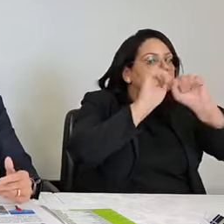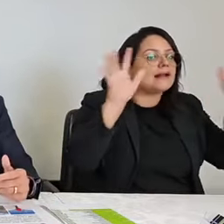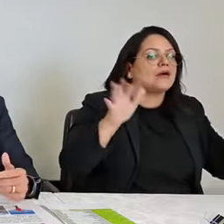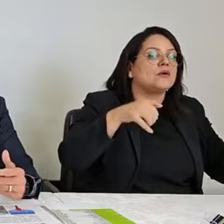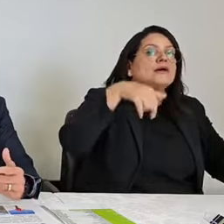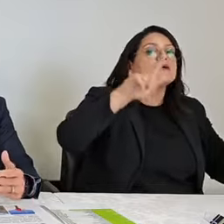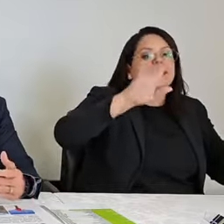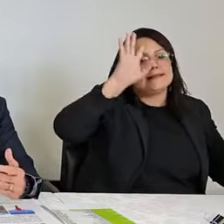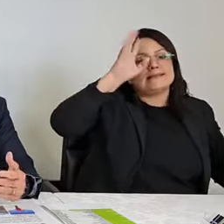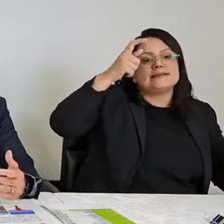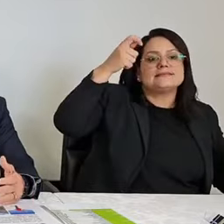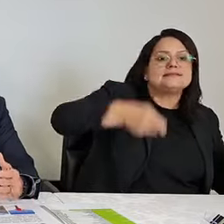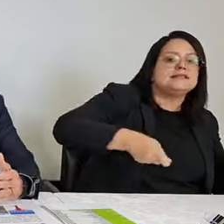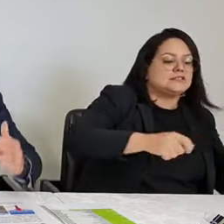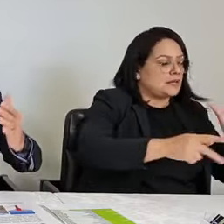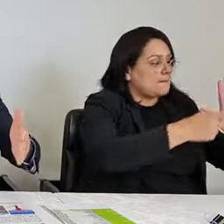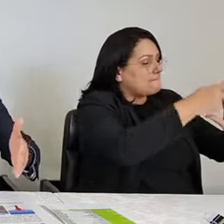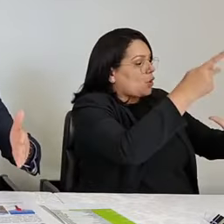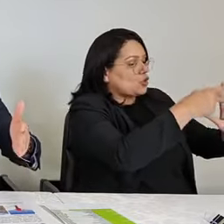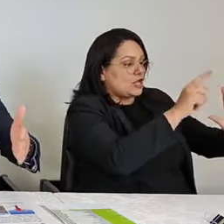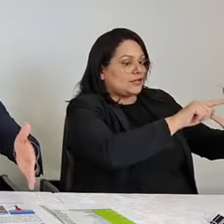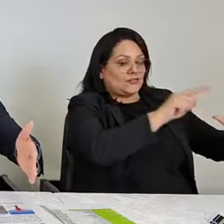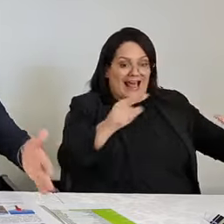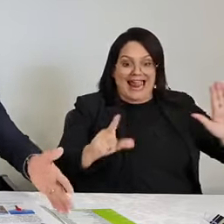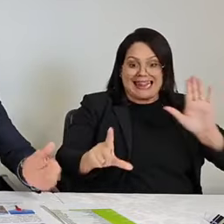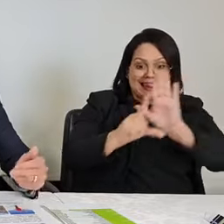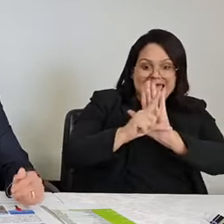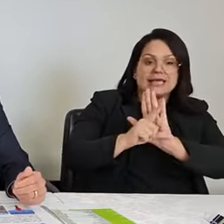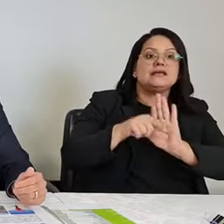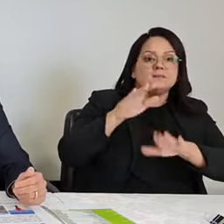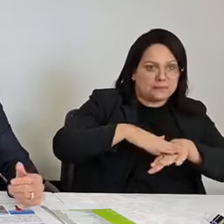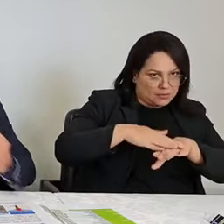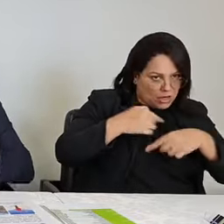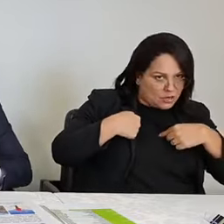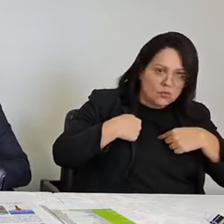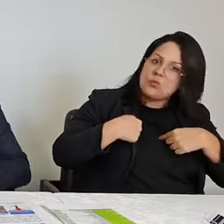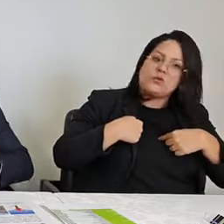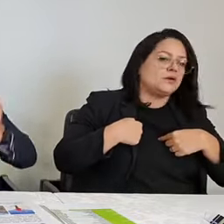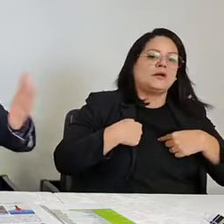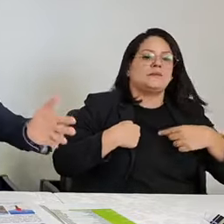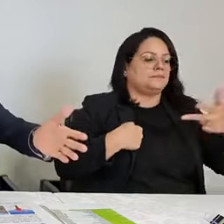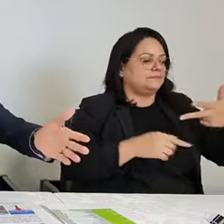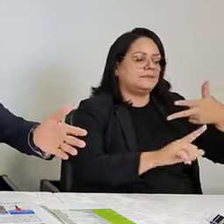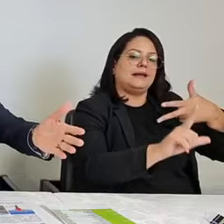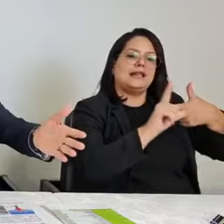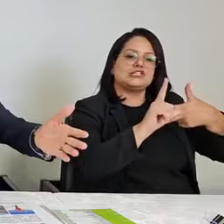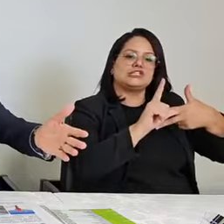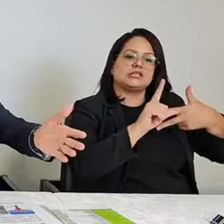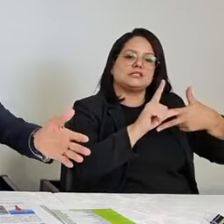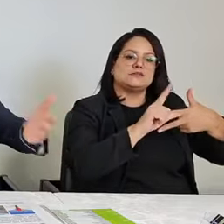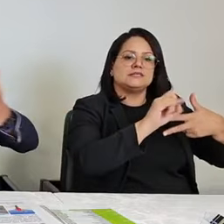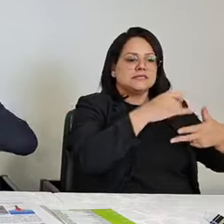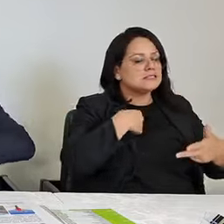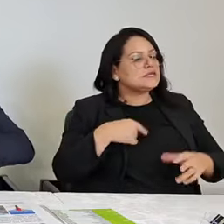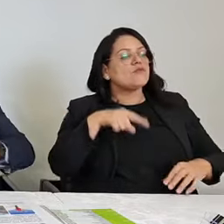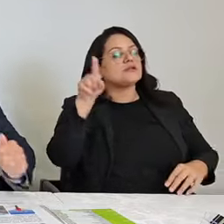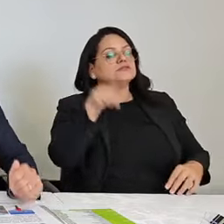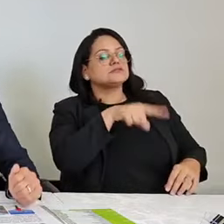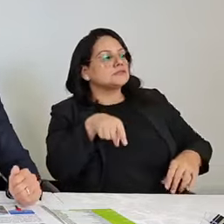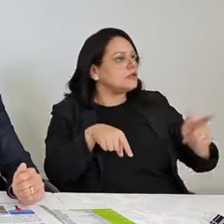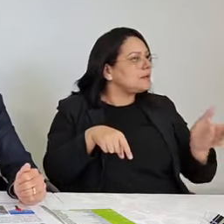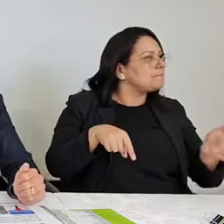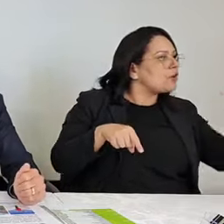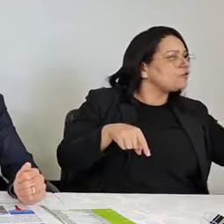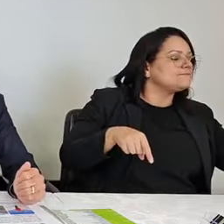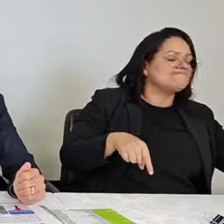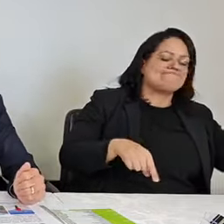linha se o projeto vira lei ou não é o Poder Legislativo. Porque se eu vetar aqui, ele sancionar lá, daí eu sou obrigado a